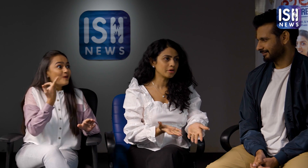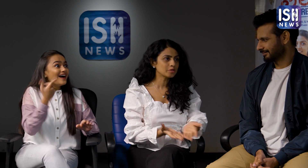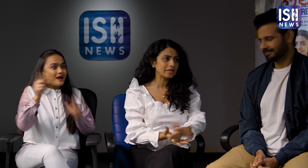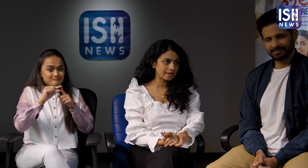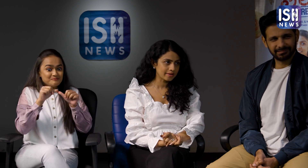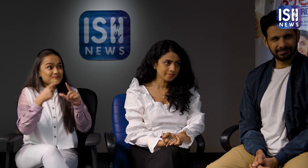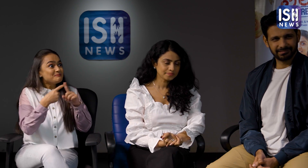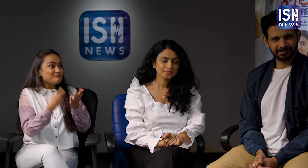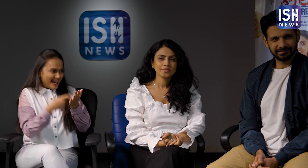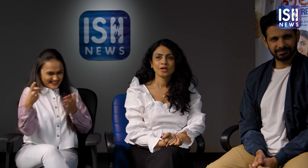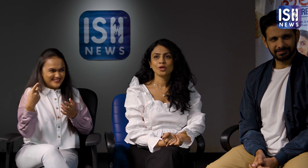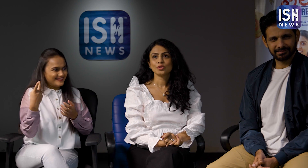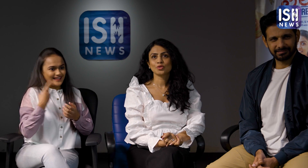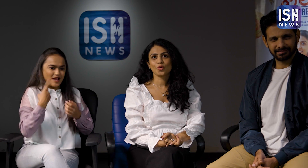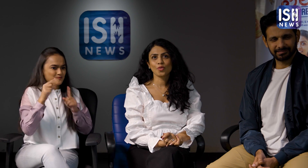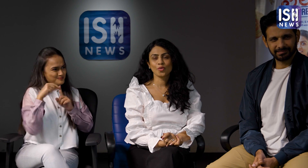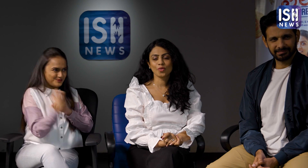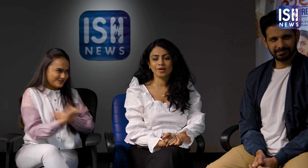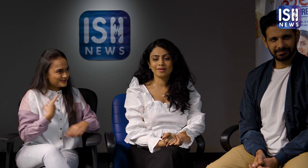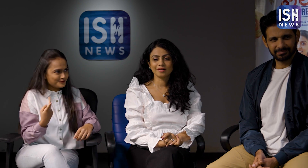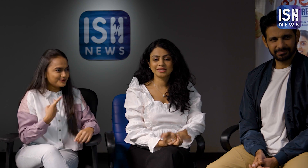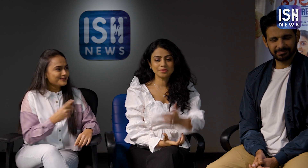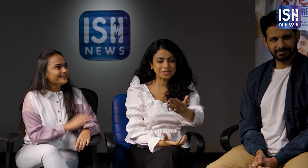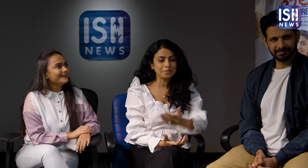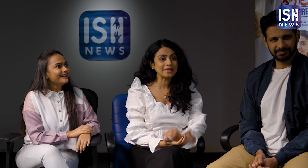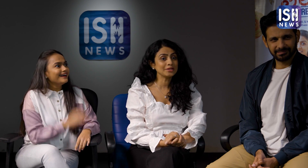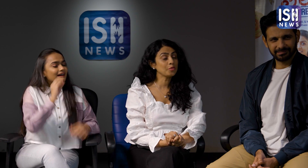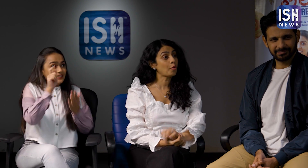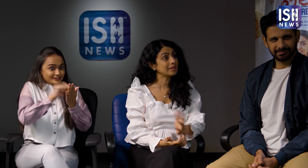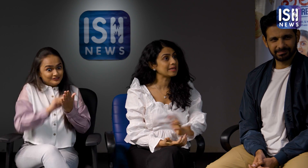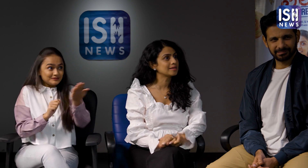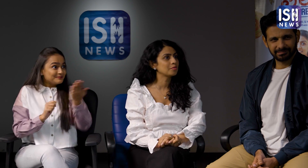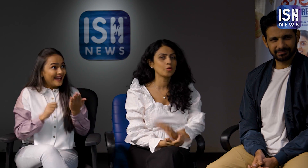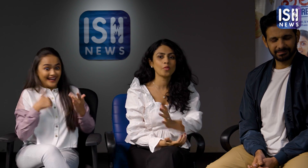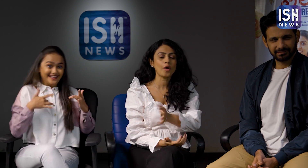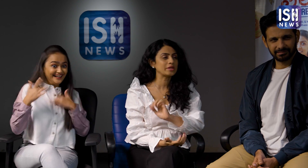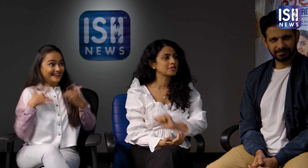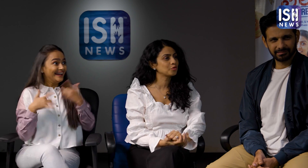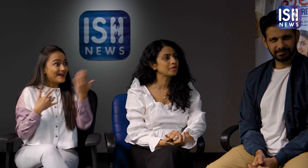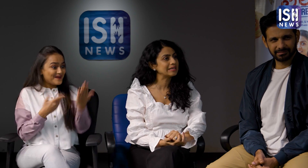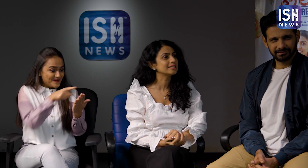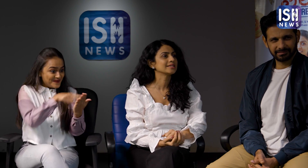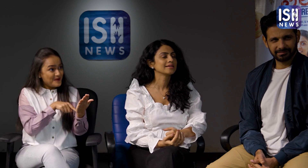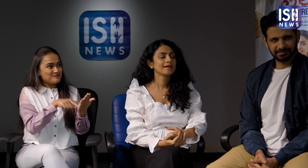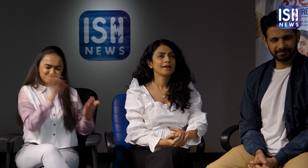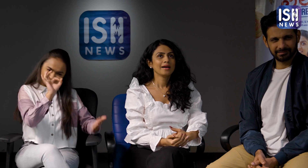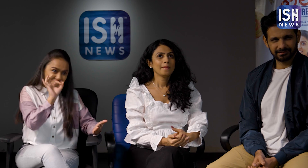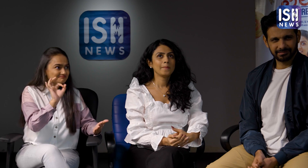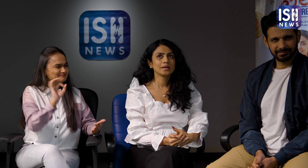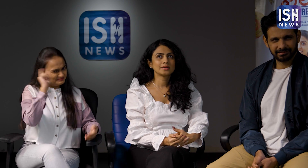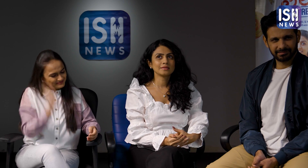मैंने फिल्म को प्रोड्यूस भी किया है। तो जब स्क्रिप्ट आई थी तो मैं बहुत एक्साइटेड थी, मैंने बोला वाह ये स्क्रिप्ट तो बननी